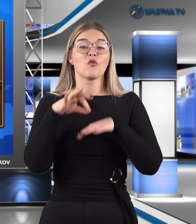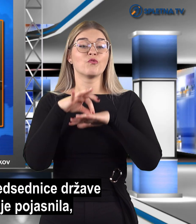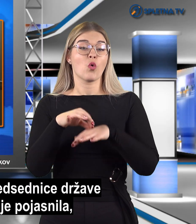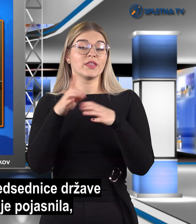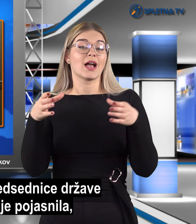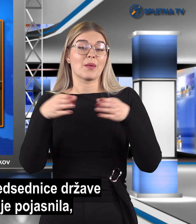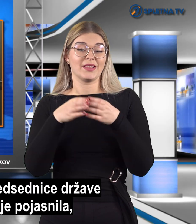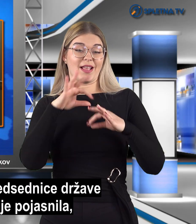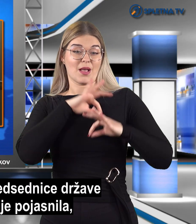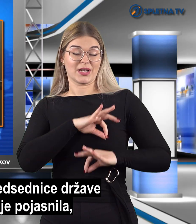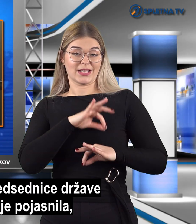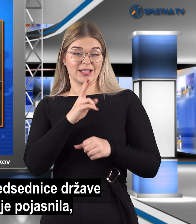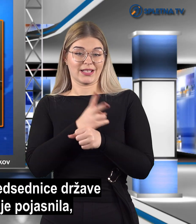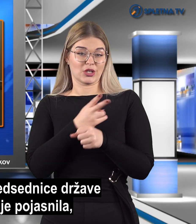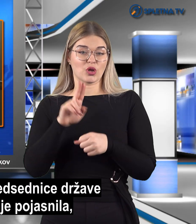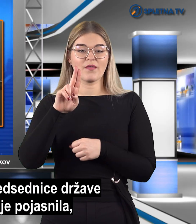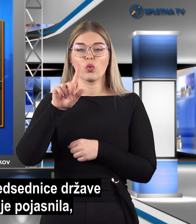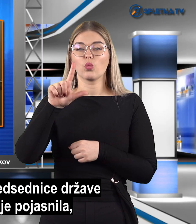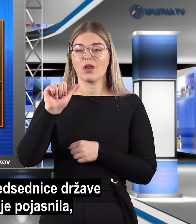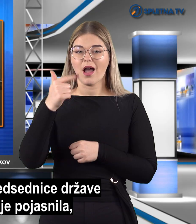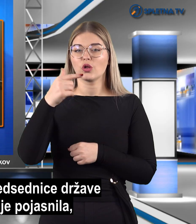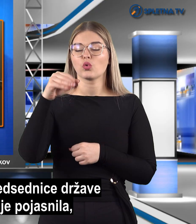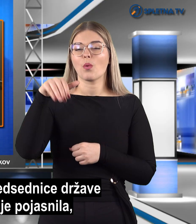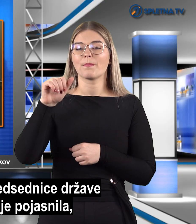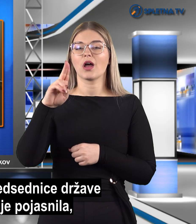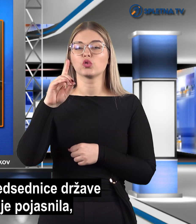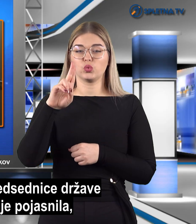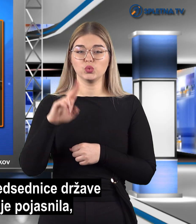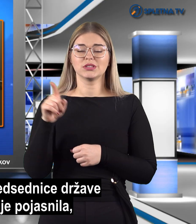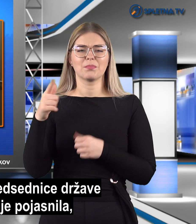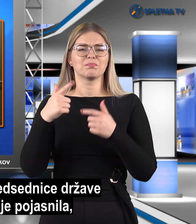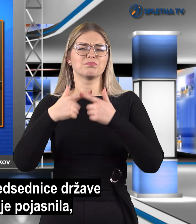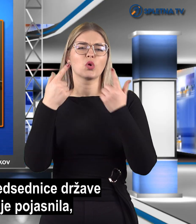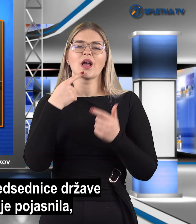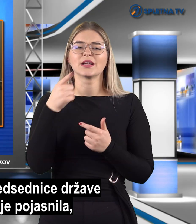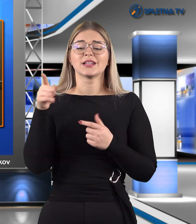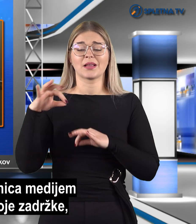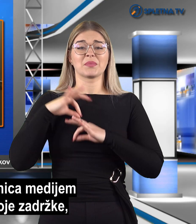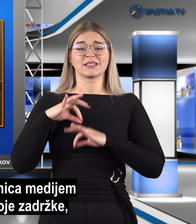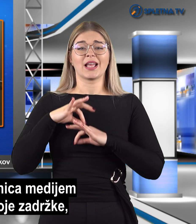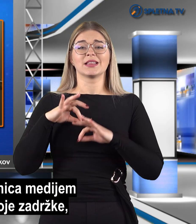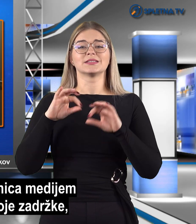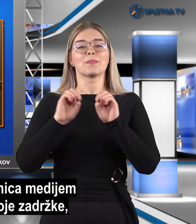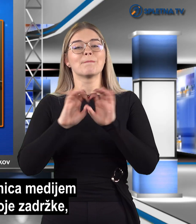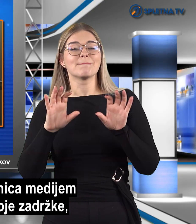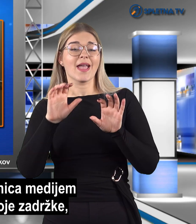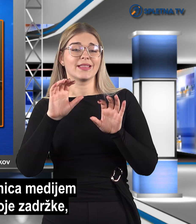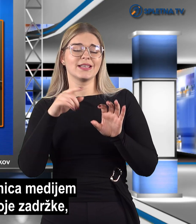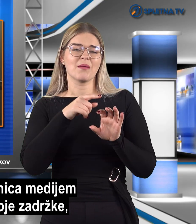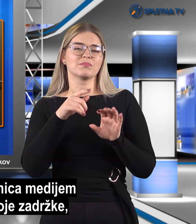Vodja kabineta predsednice države Ula Tomaduz je pojasnila, da je predsednica medijem sporočila svoje zadržke, ker je želela